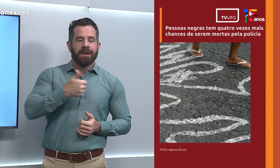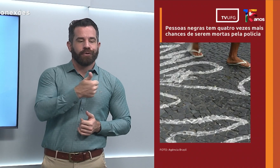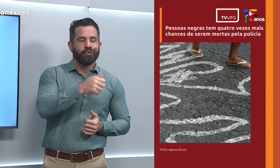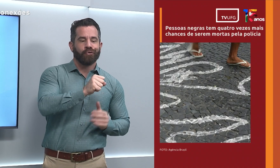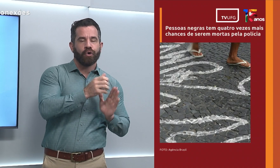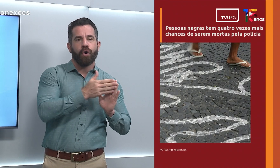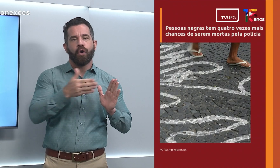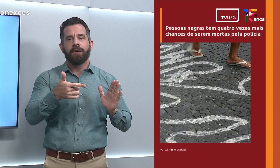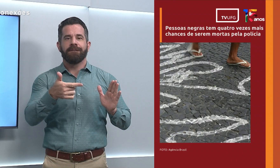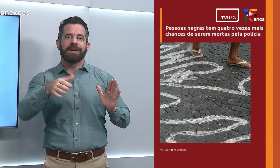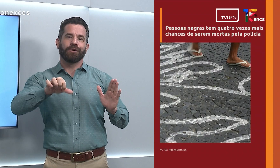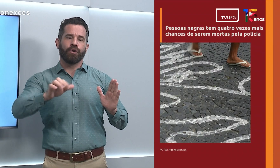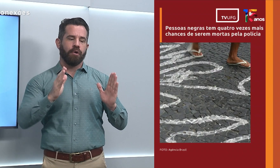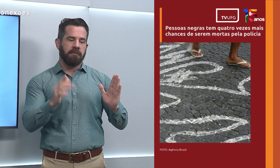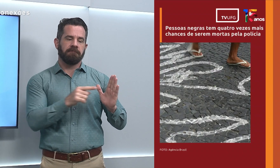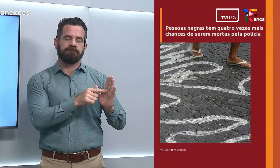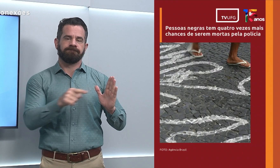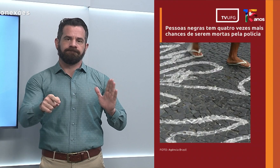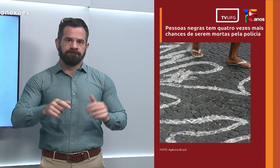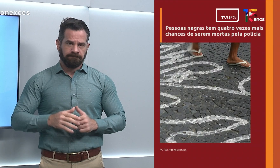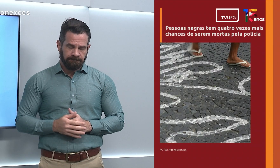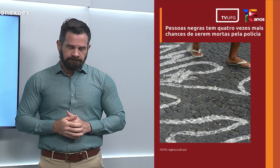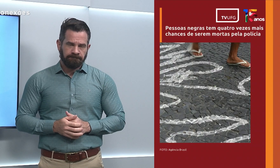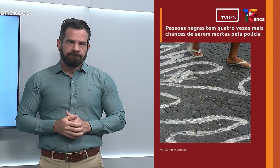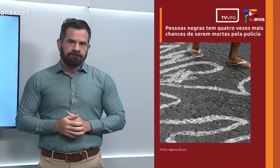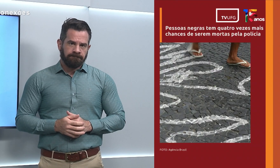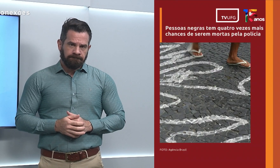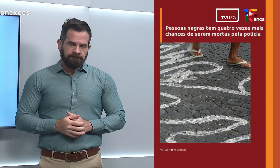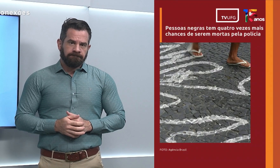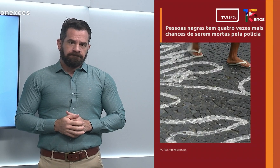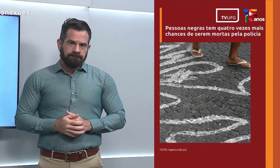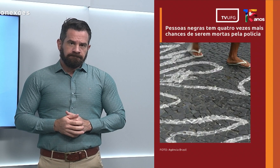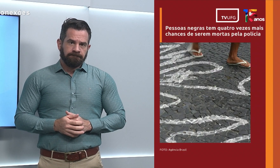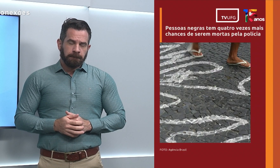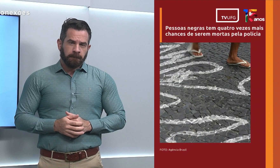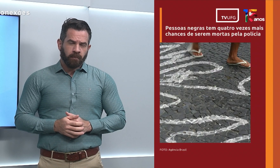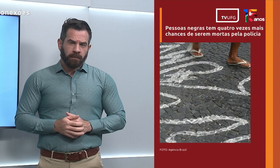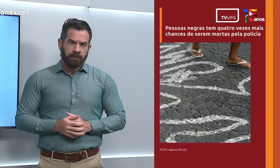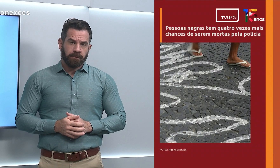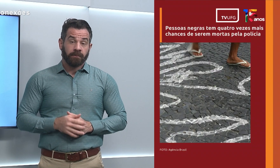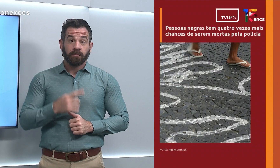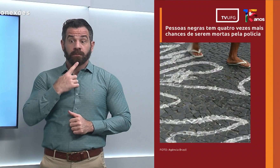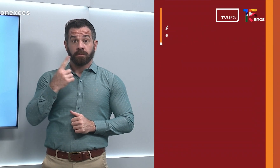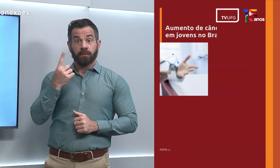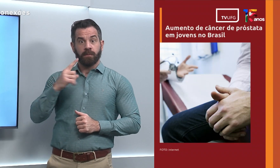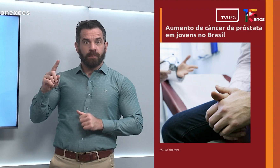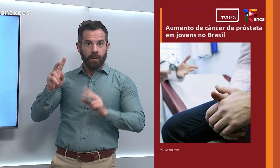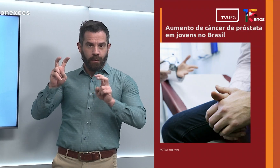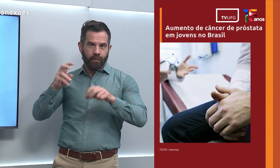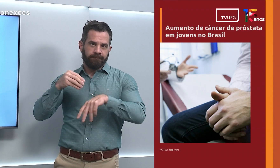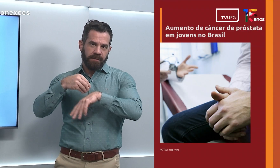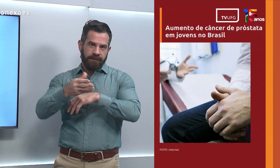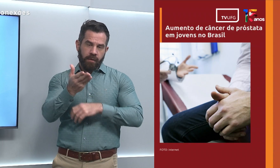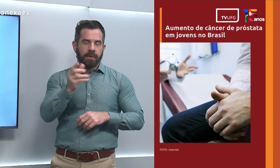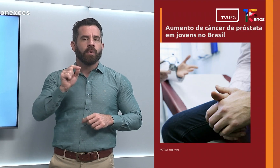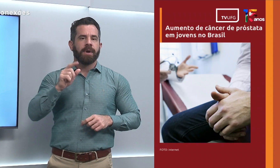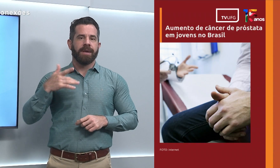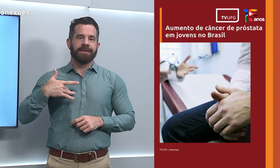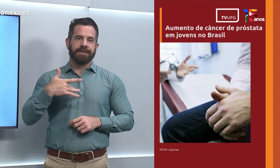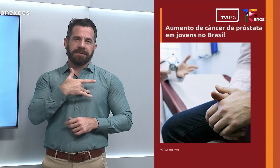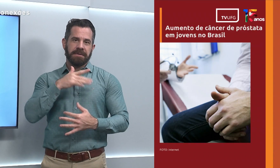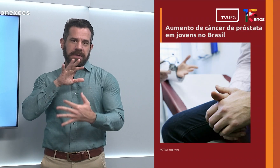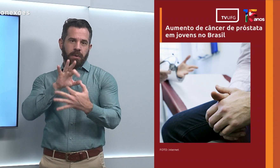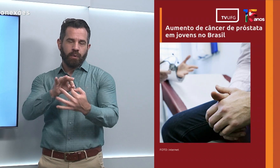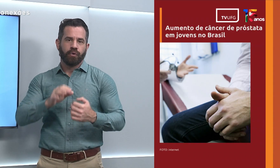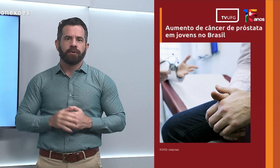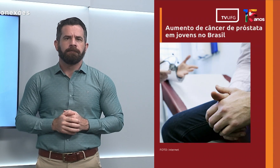e 29 anos. Bom, para finalizar esse nosso momento inicial, uma informação sobre saúde. O